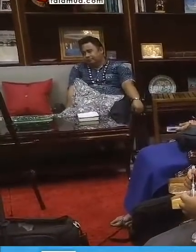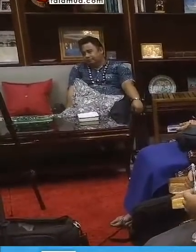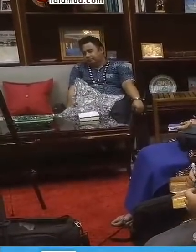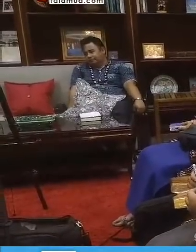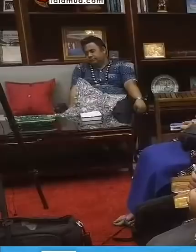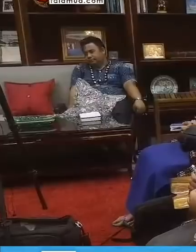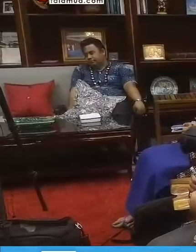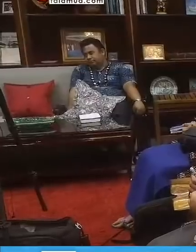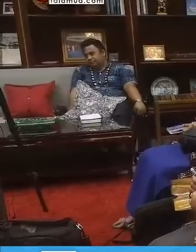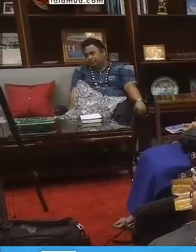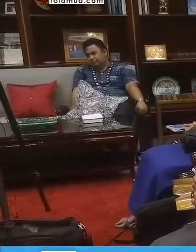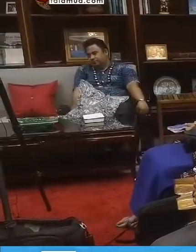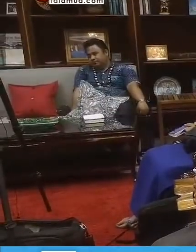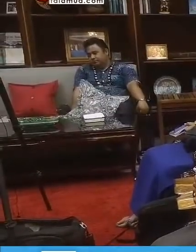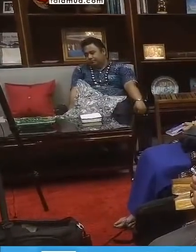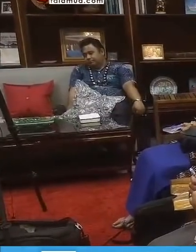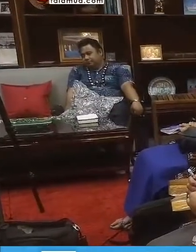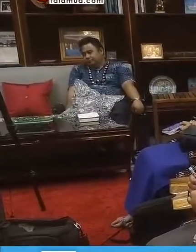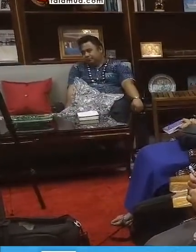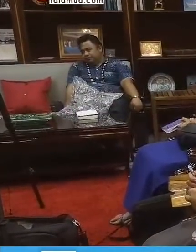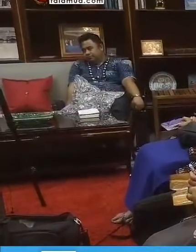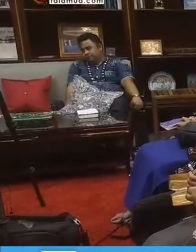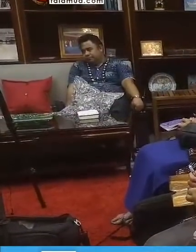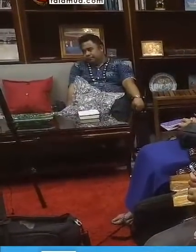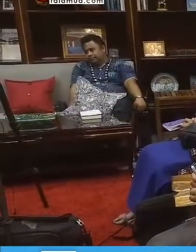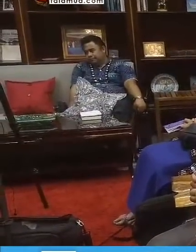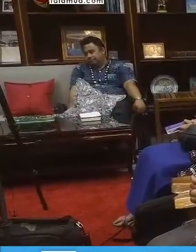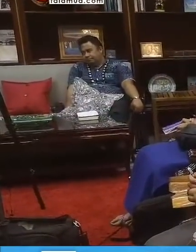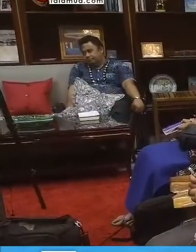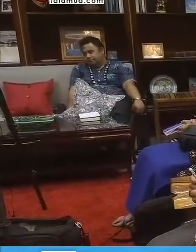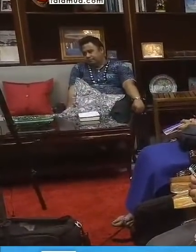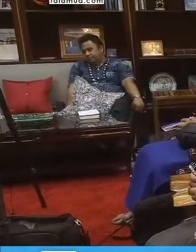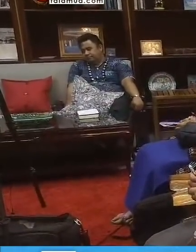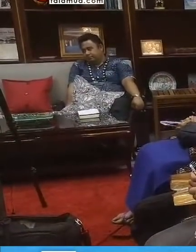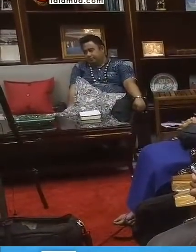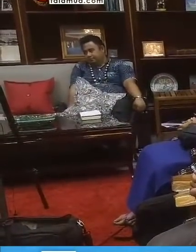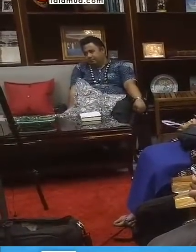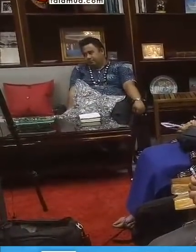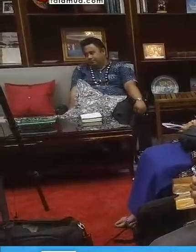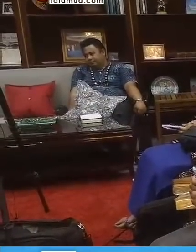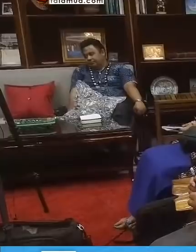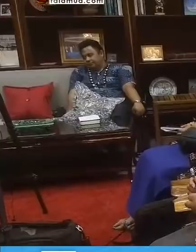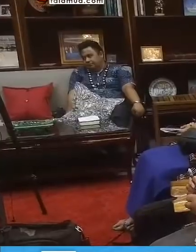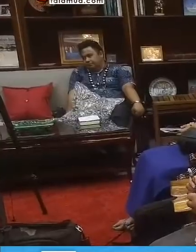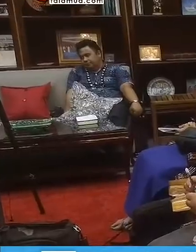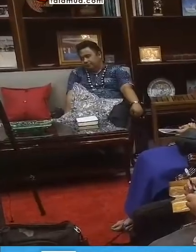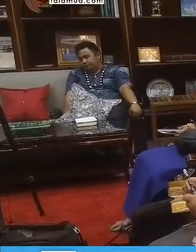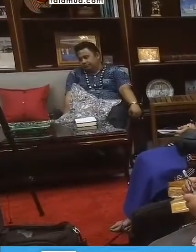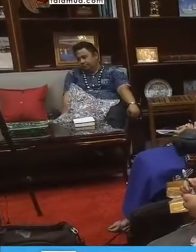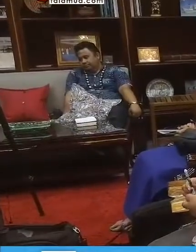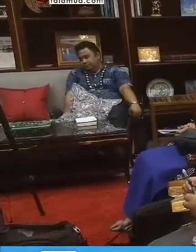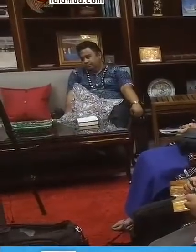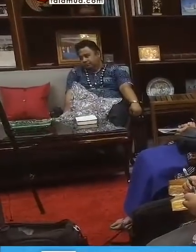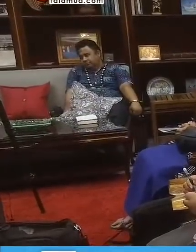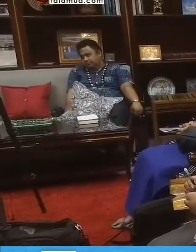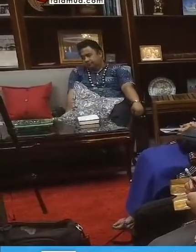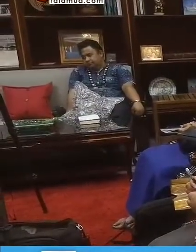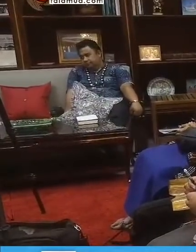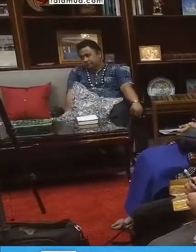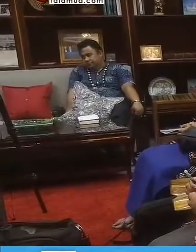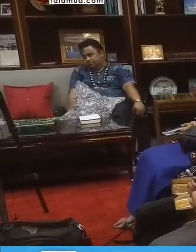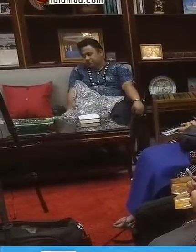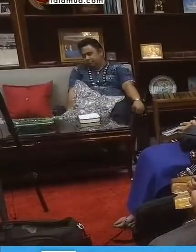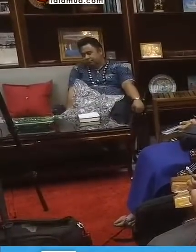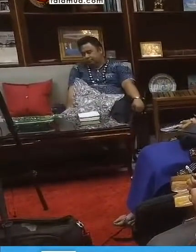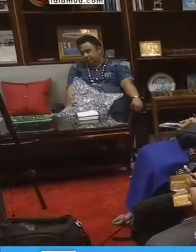tu mau la vele to te no ina to le o mai la mai fai ni tu no na lua sfulu a fele na Samoa ia ne